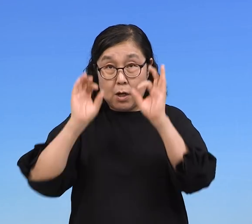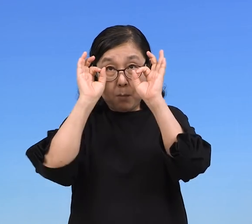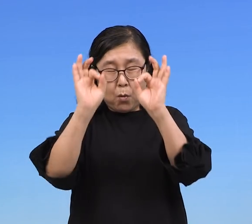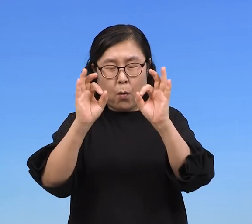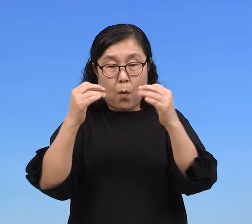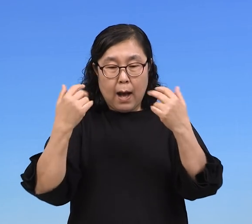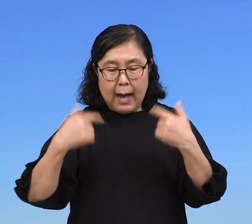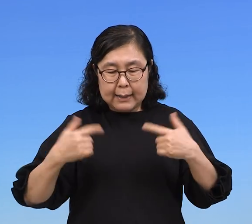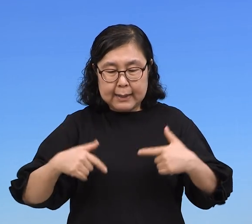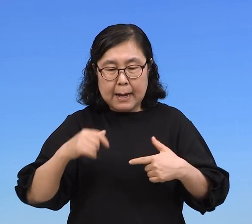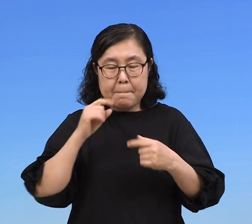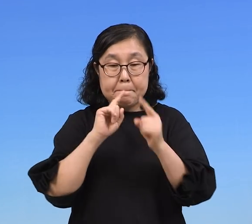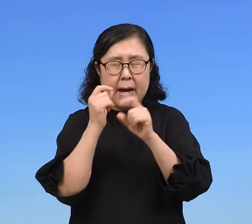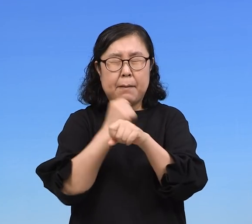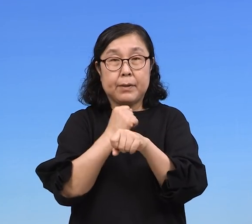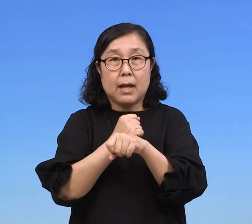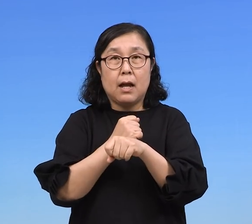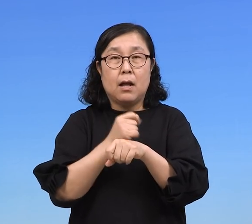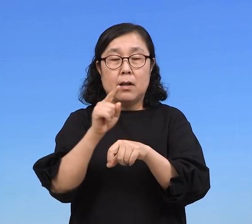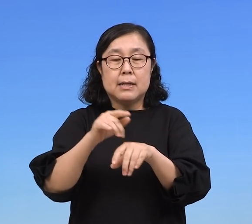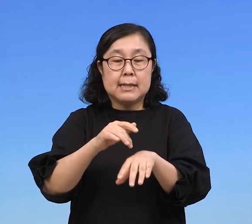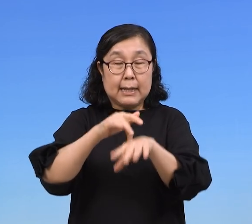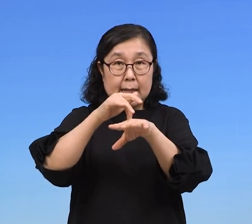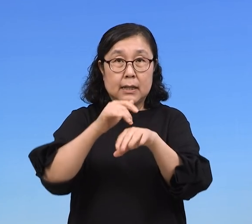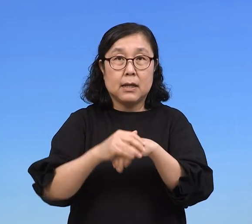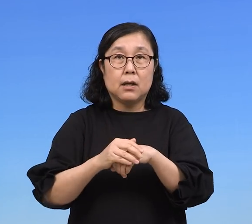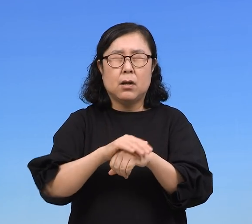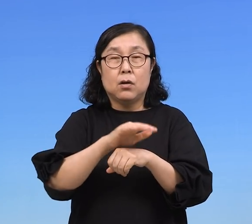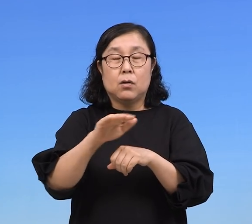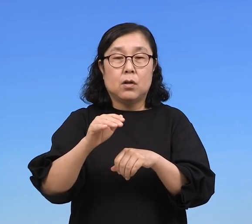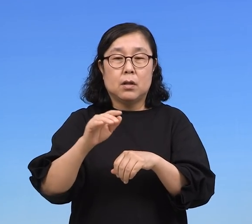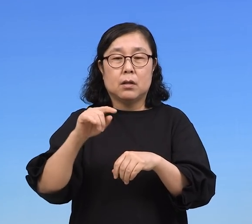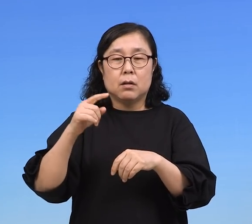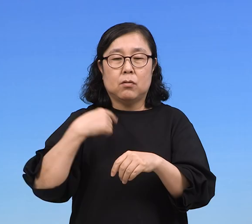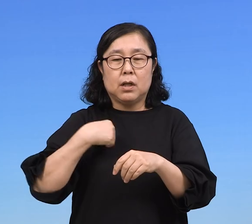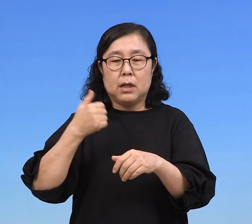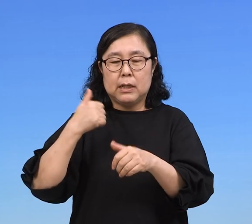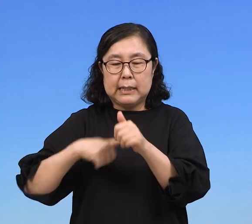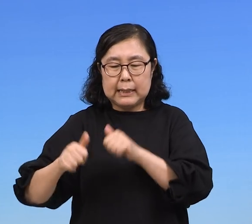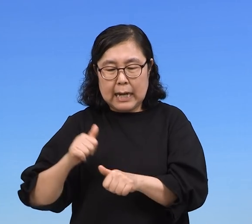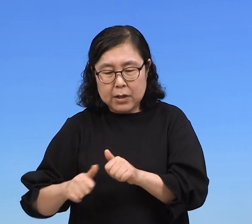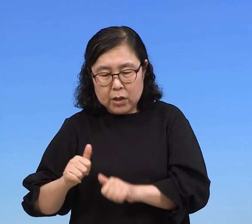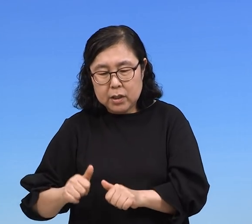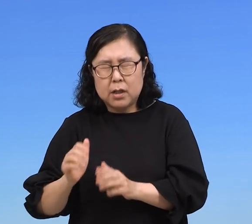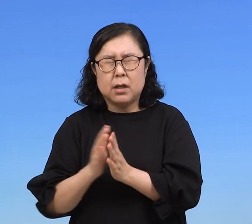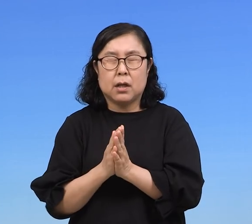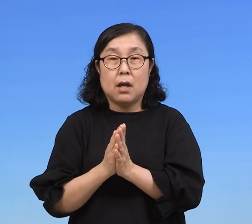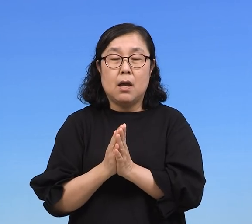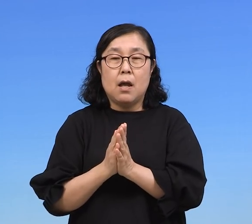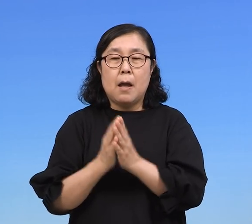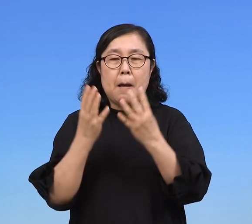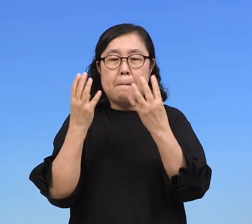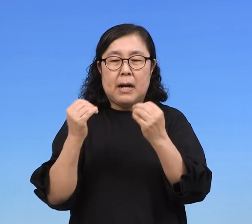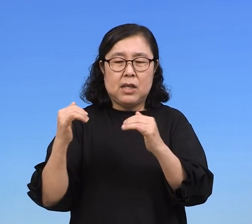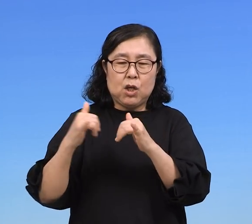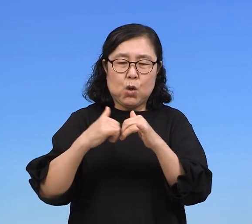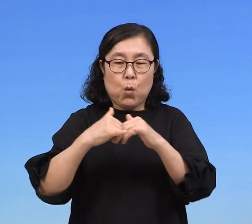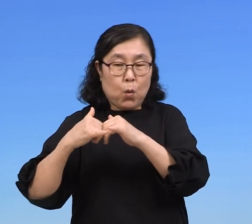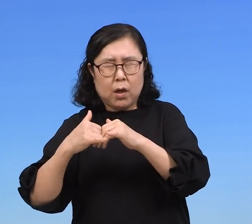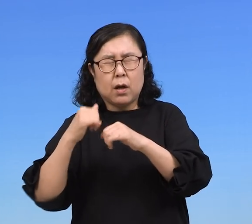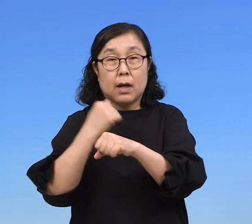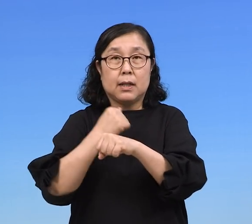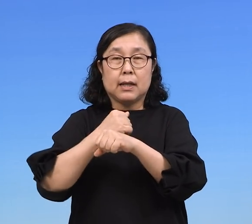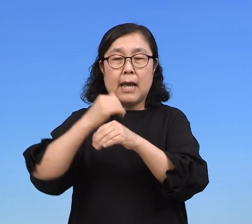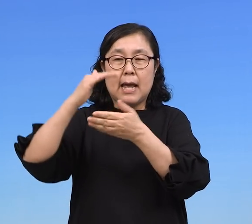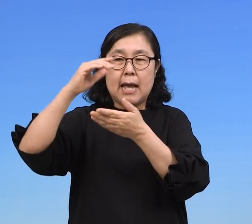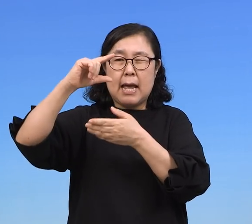아이들을 보면서 늘 강조하지만, 정말 이 사탄이요, 우리 시대 다음 세대를 흔드는 공격 중에 하나가 이